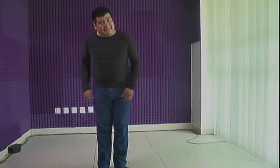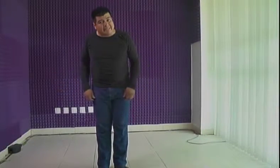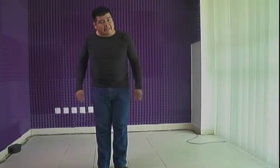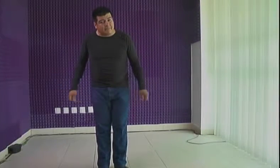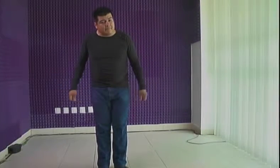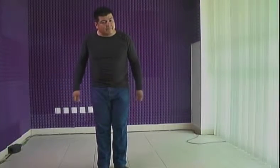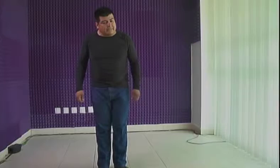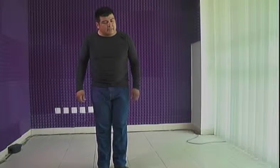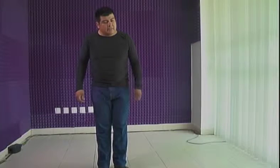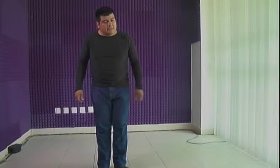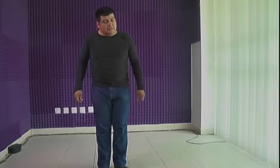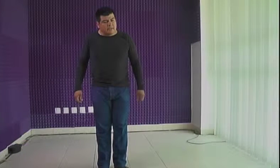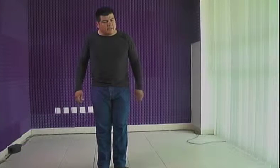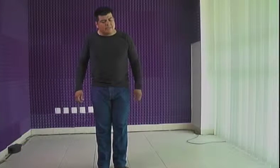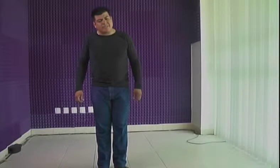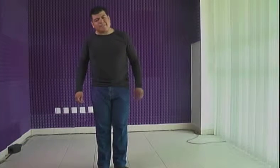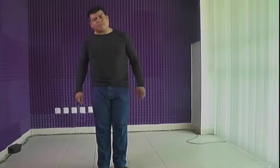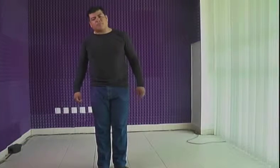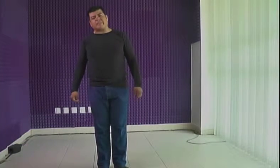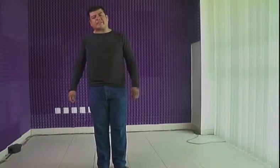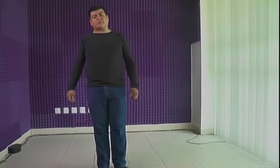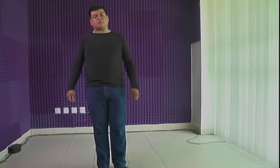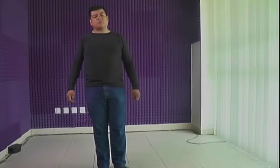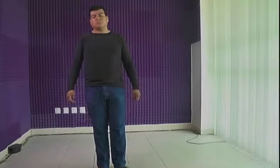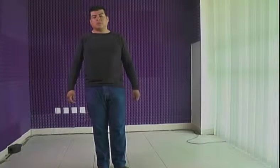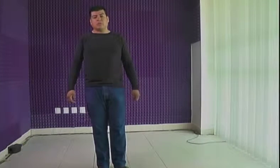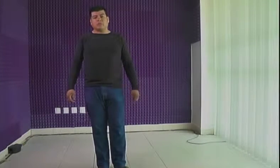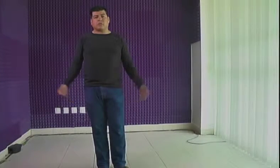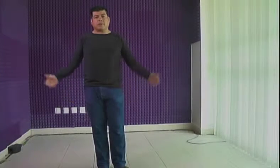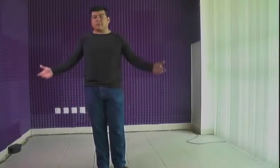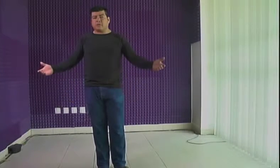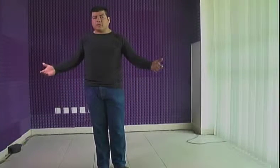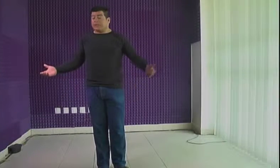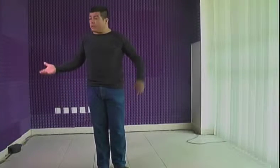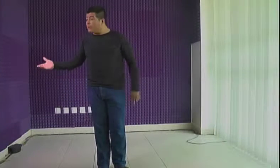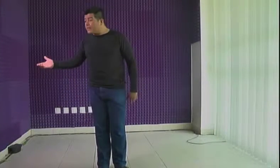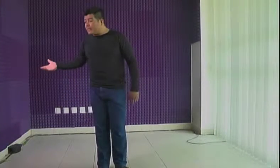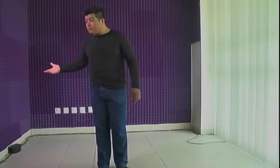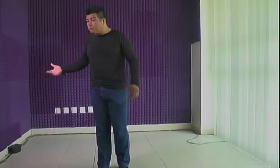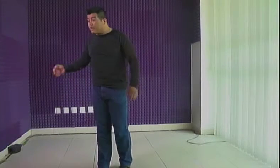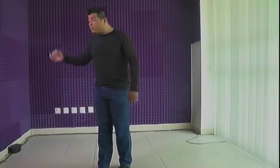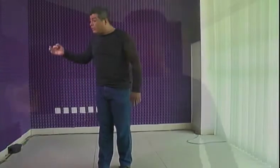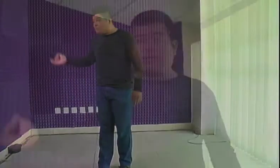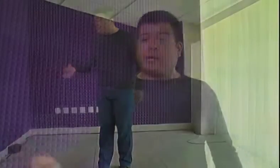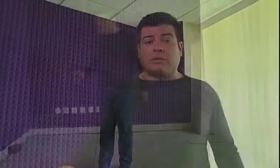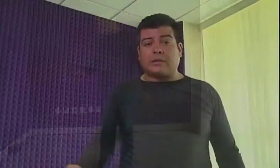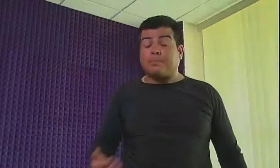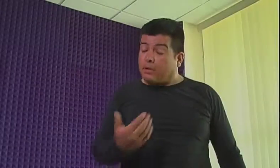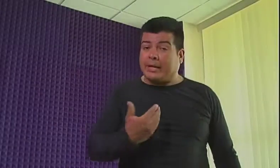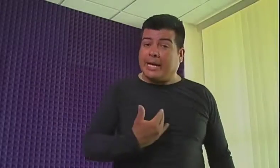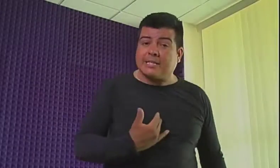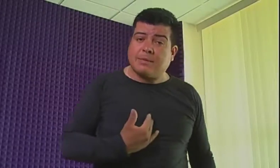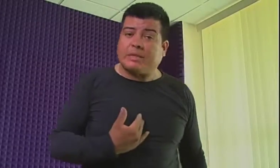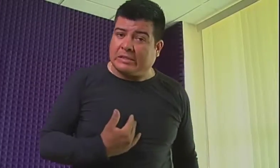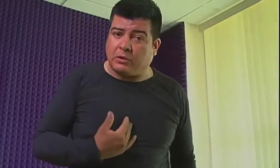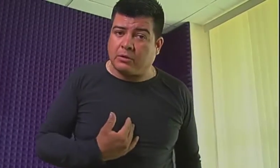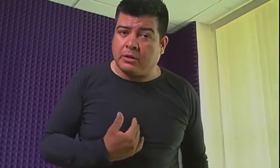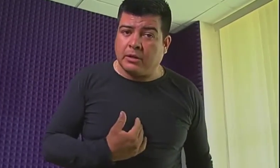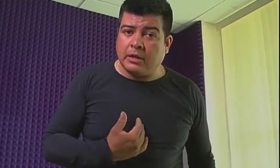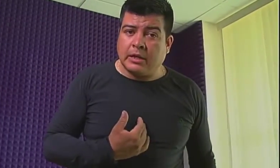alcanzar." Artaban se quedó pensando. Dijo: "Bueno, tengo que llegar a un lugar y lo tengo que encontrar porque es mi misión."